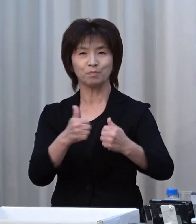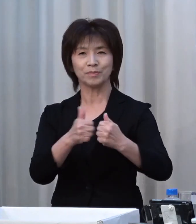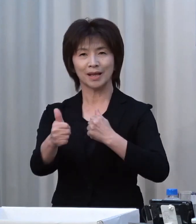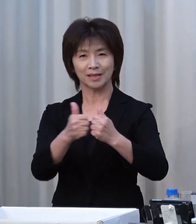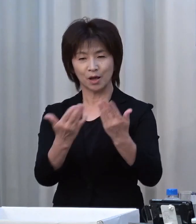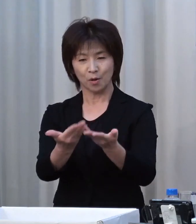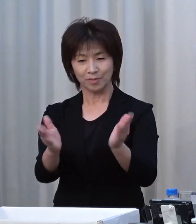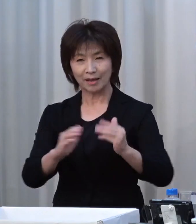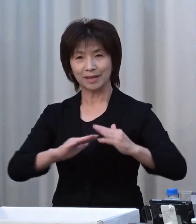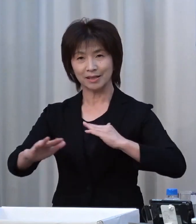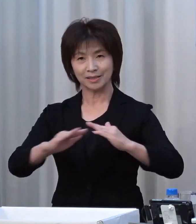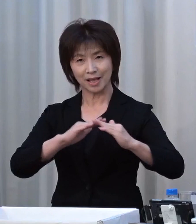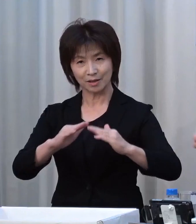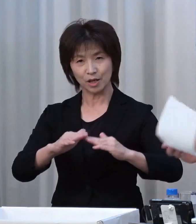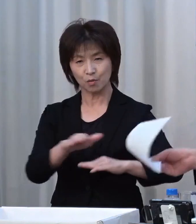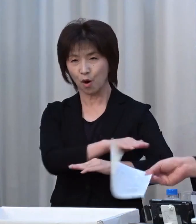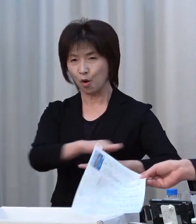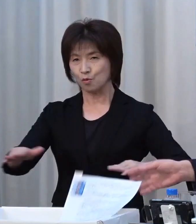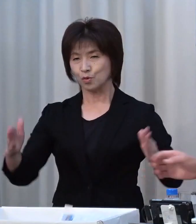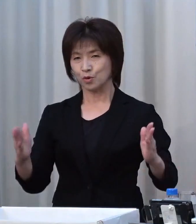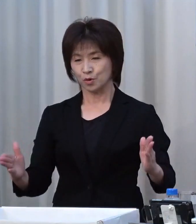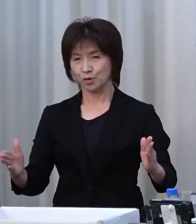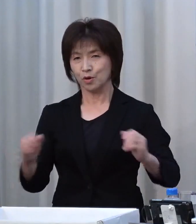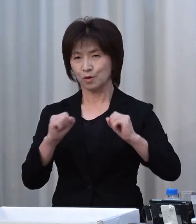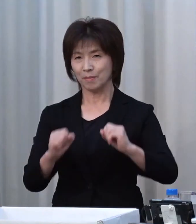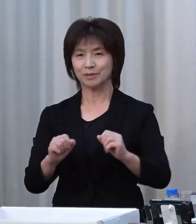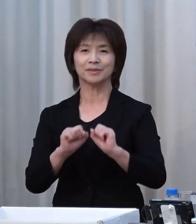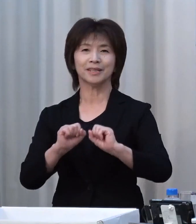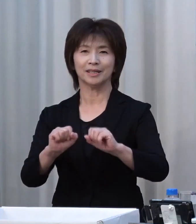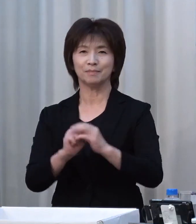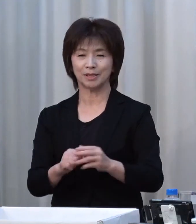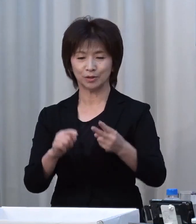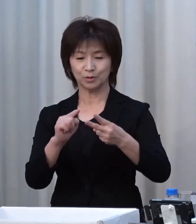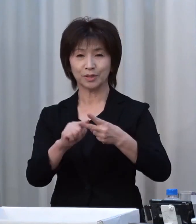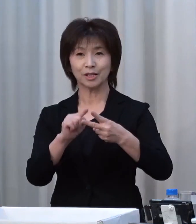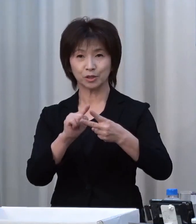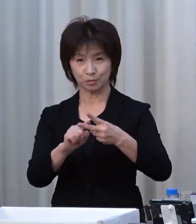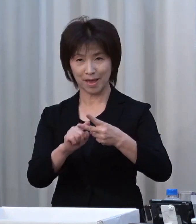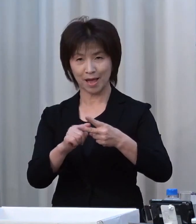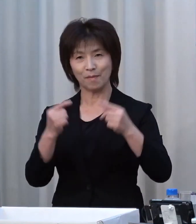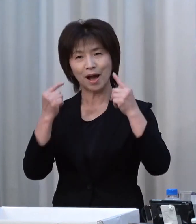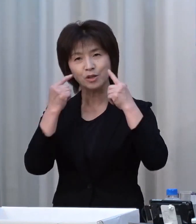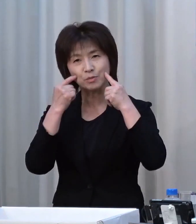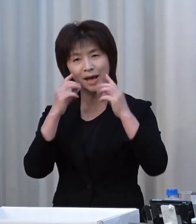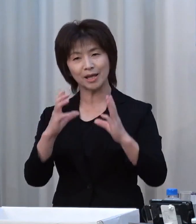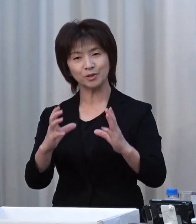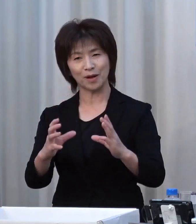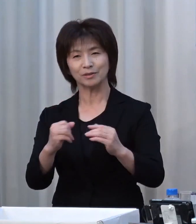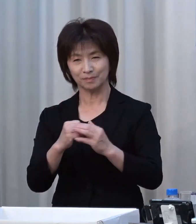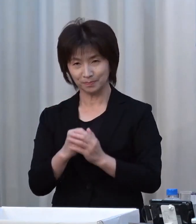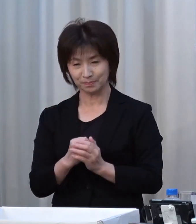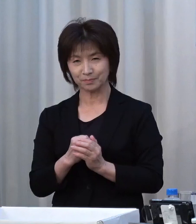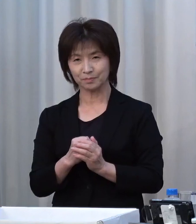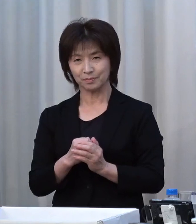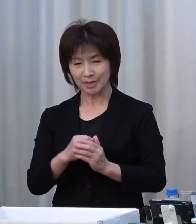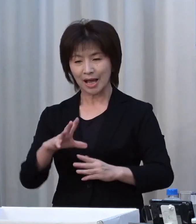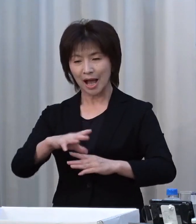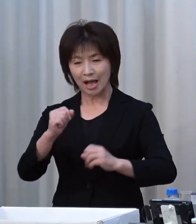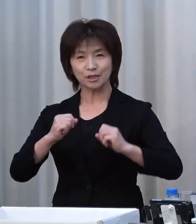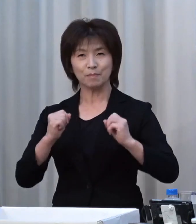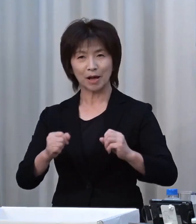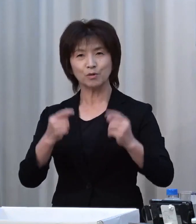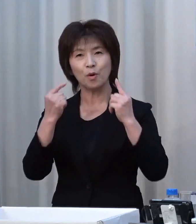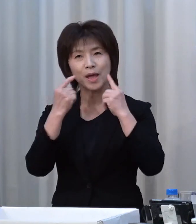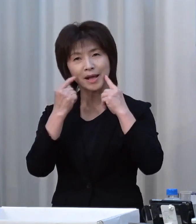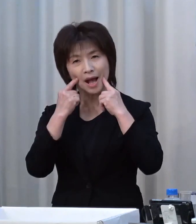団体戦をフルマラソンで実施いたします。2つ目はスマイルワークでございます。初マラソンを